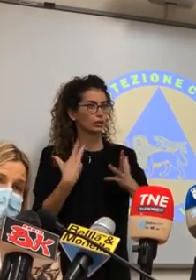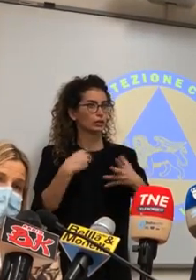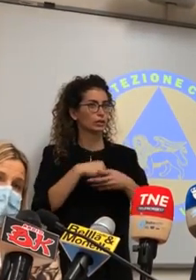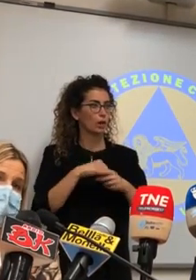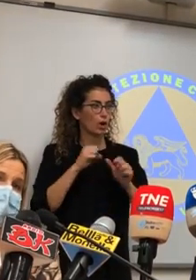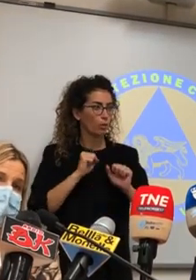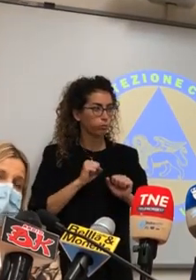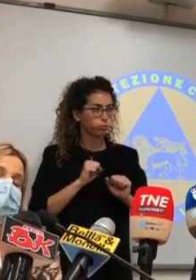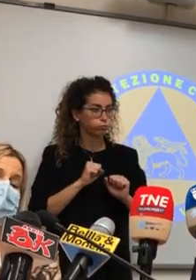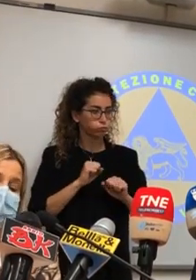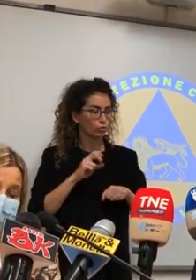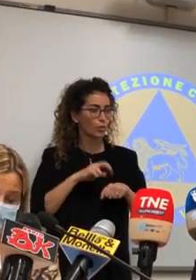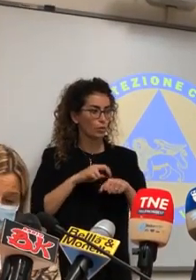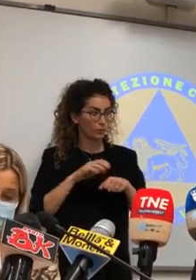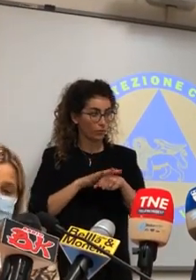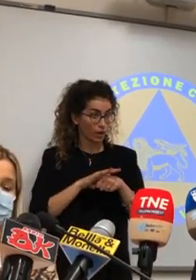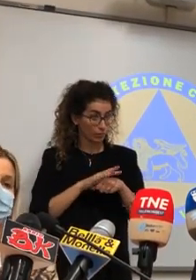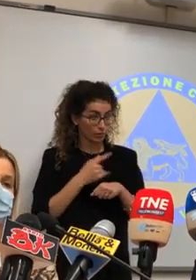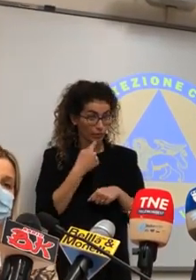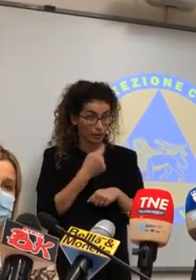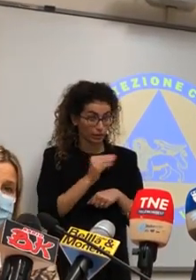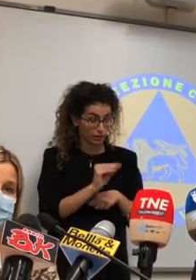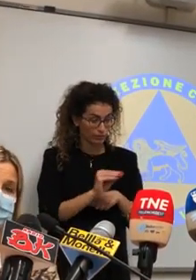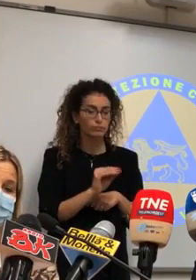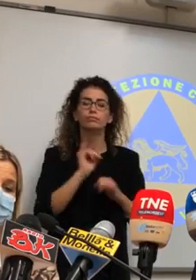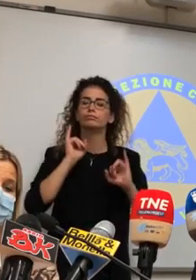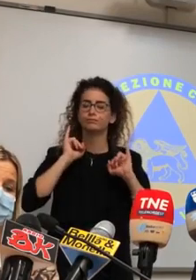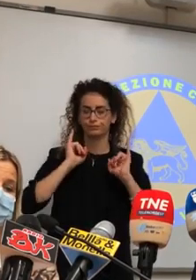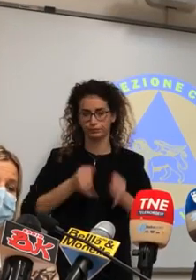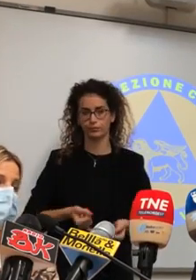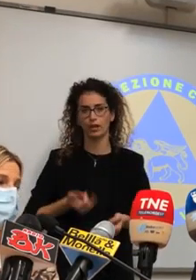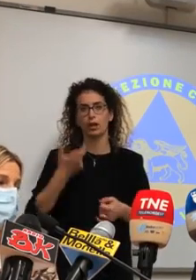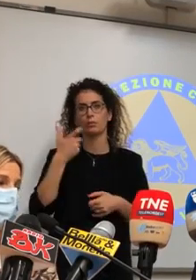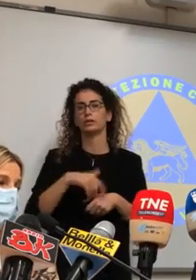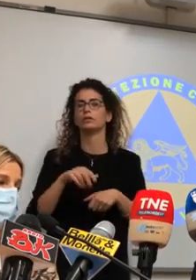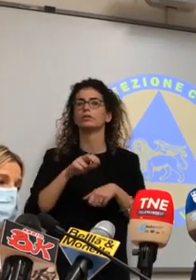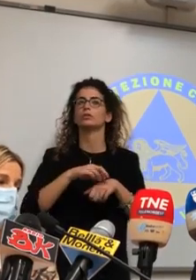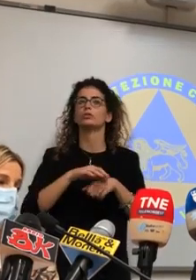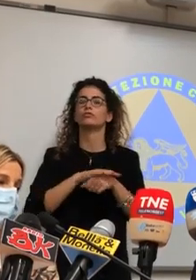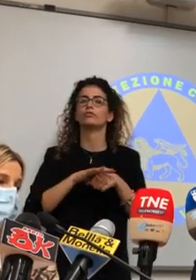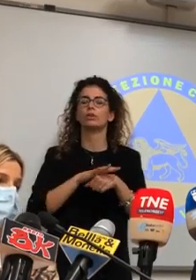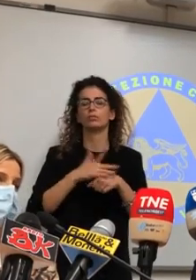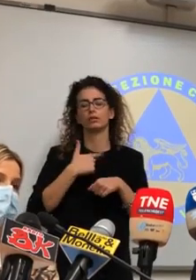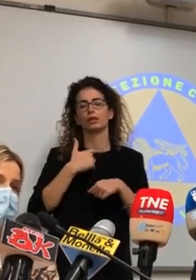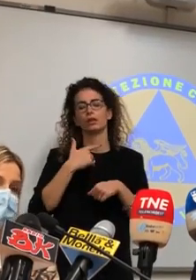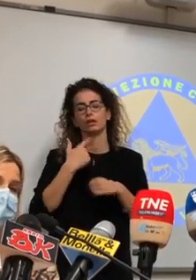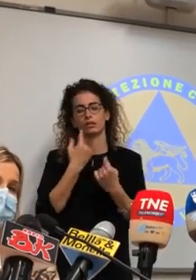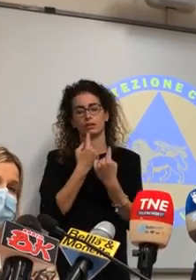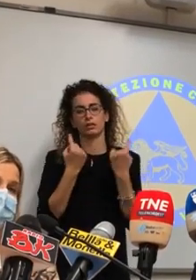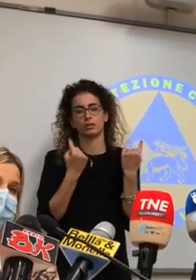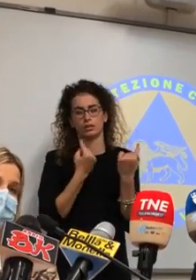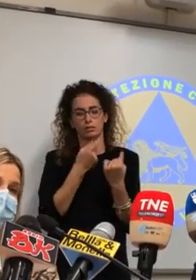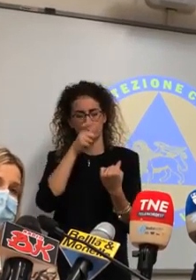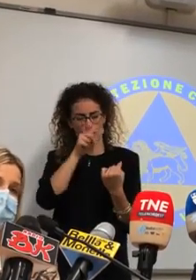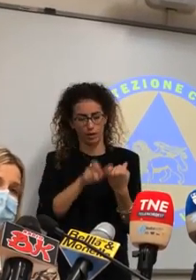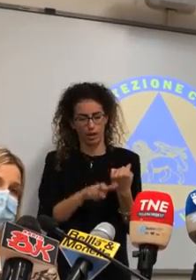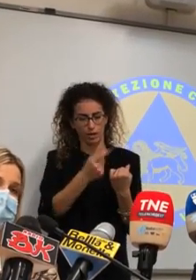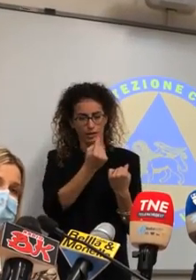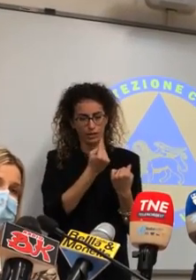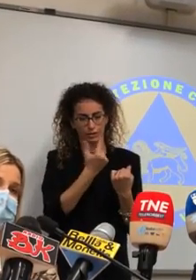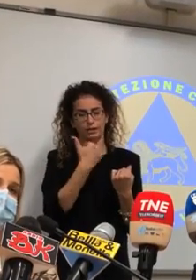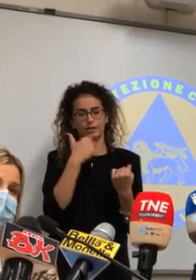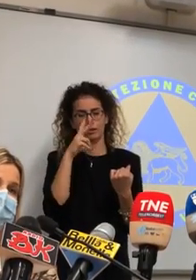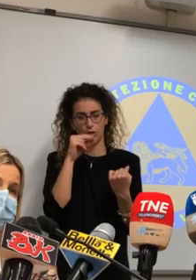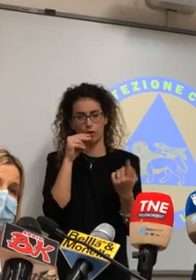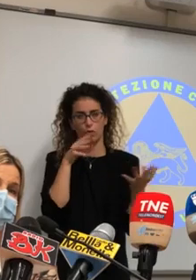può rivolgersi al medico di base. Chiaramente sì, perché il medico di base conosce nello specifico la situazione del paziente, che magari